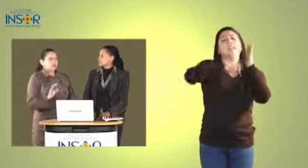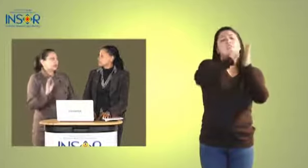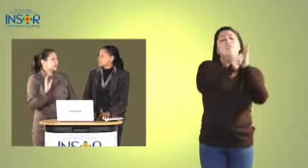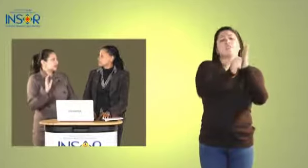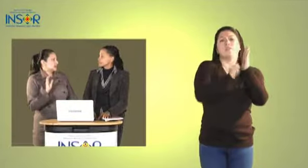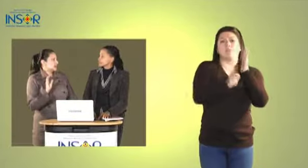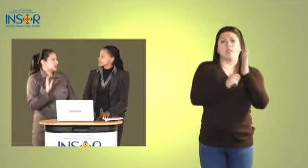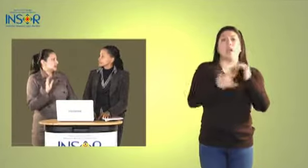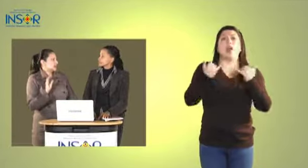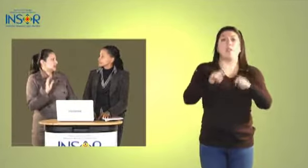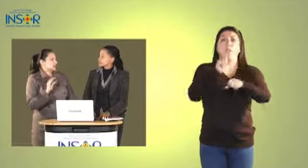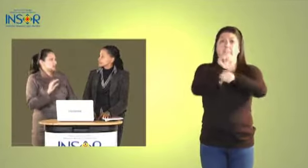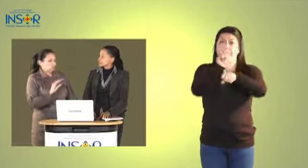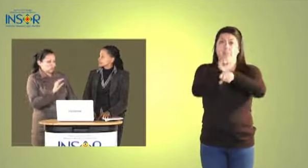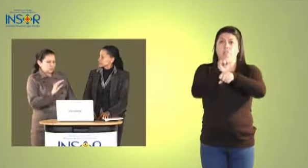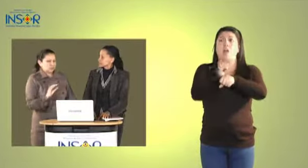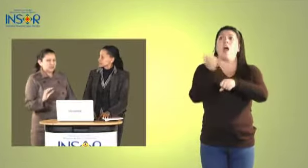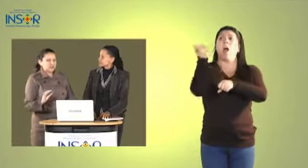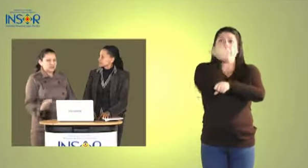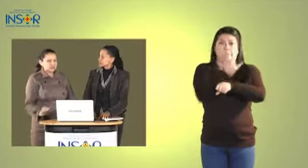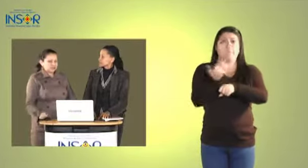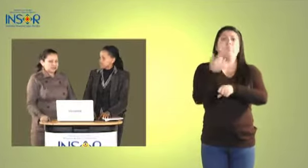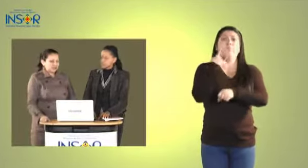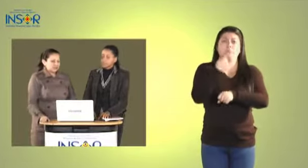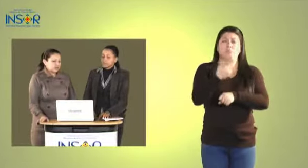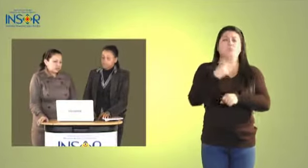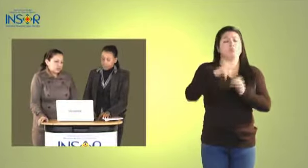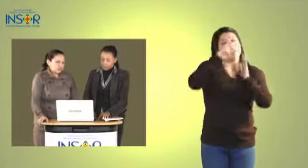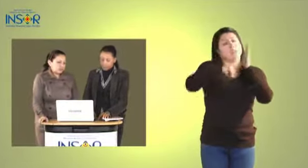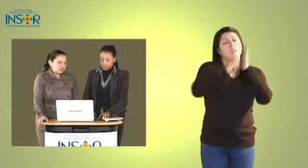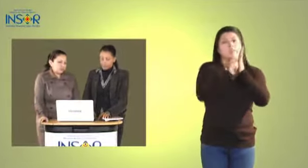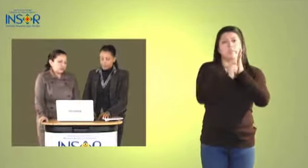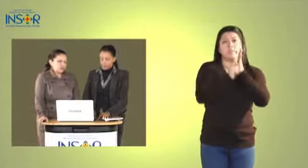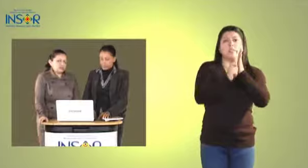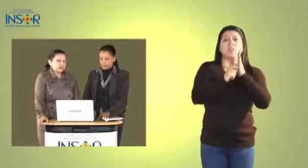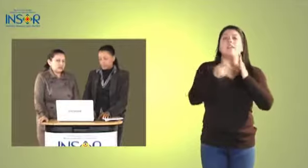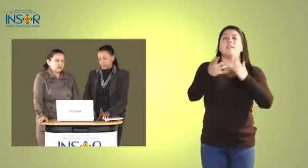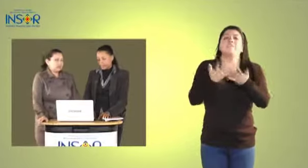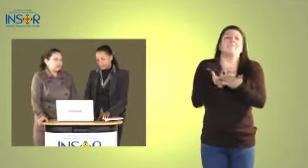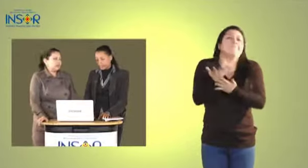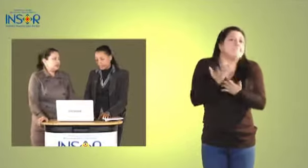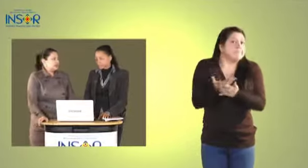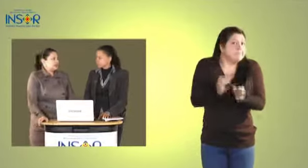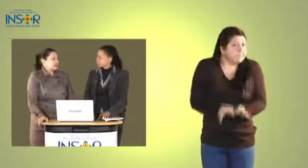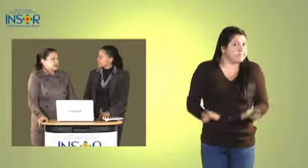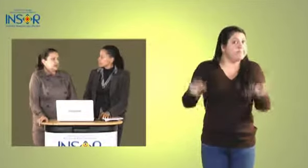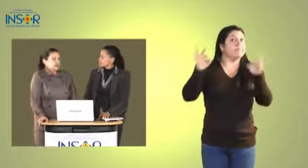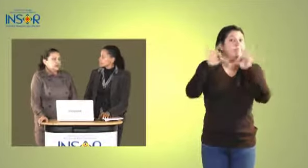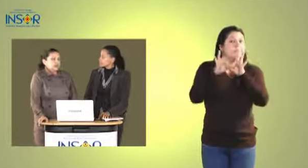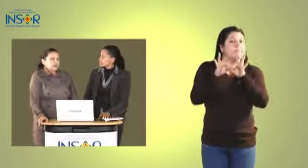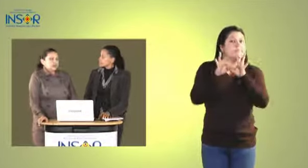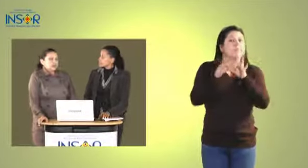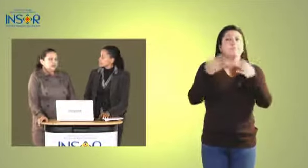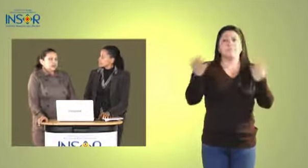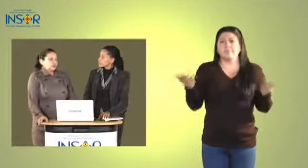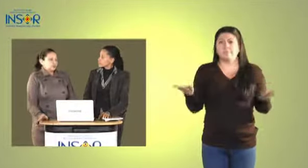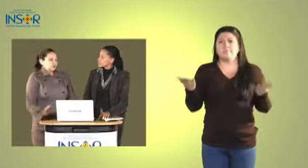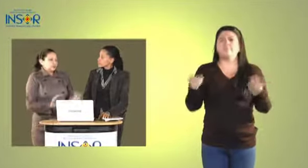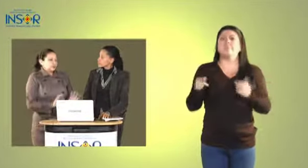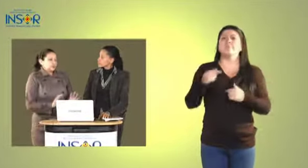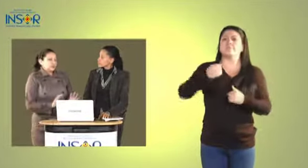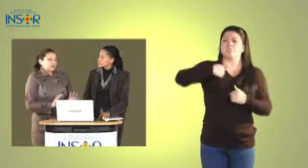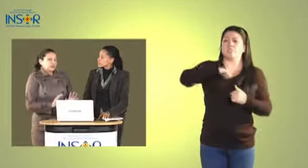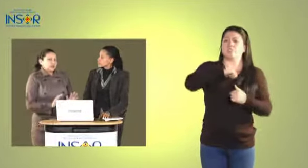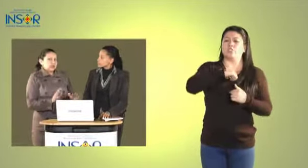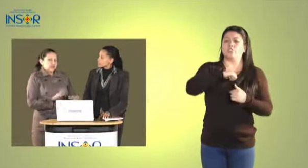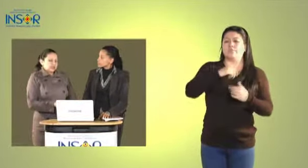las facultades aún hay personas que lo denominan de esta manera. Es una sugerencia importante que lo